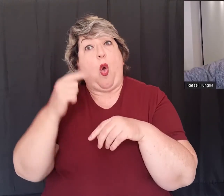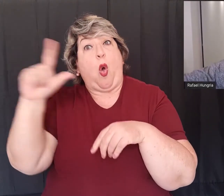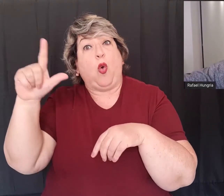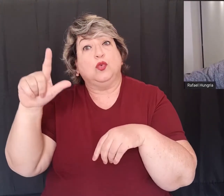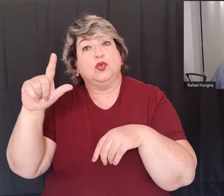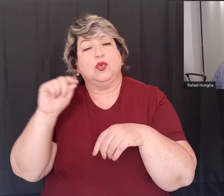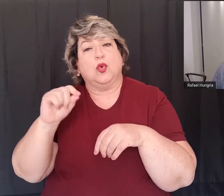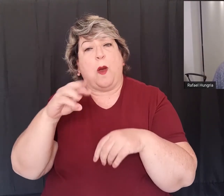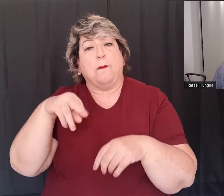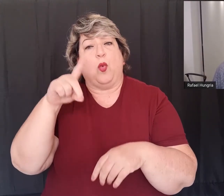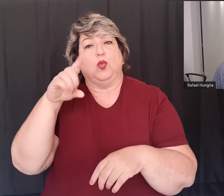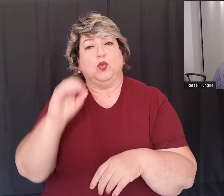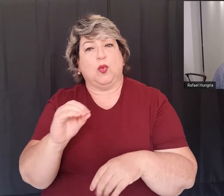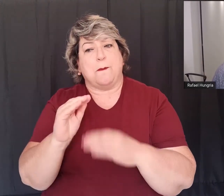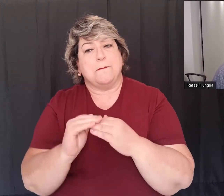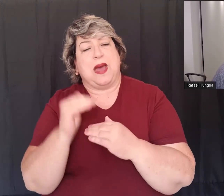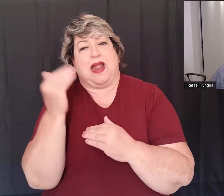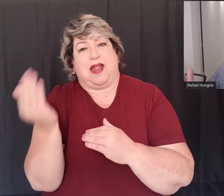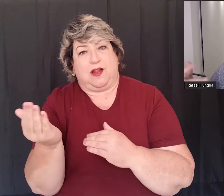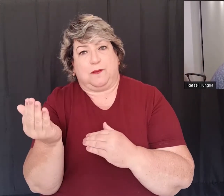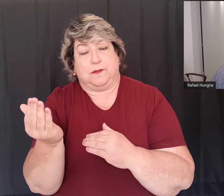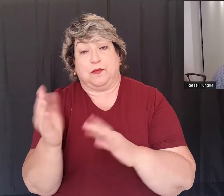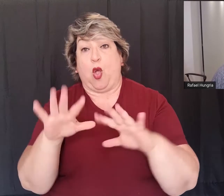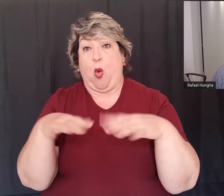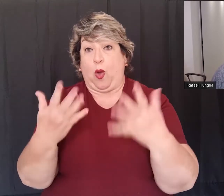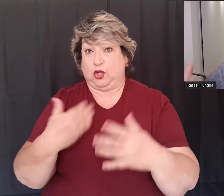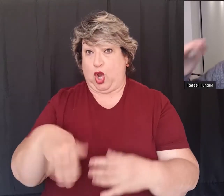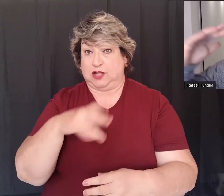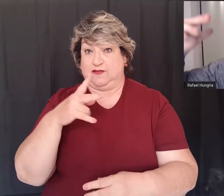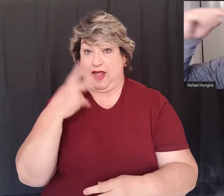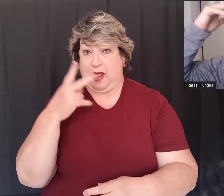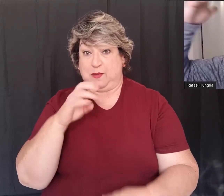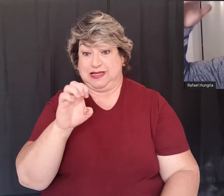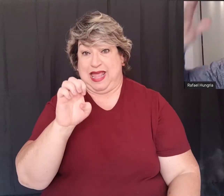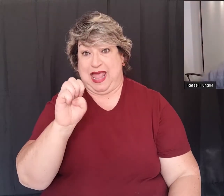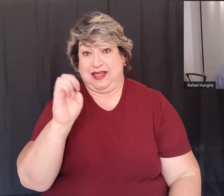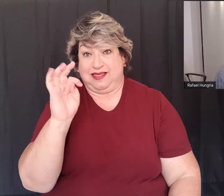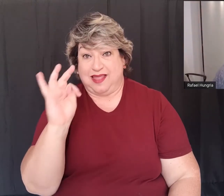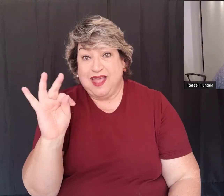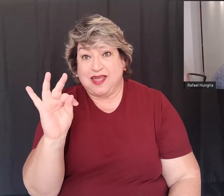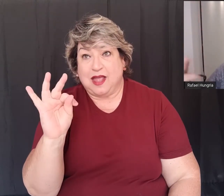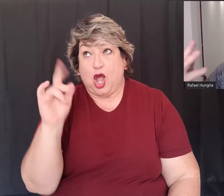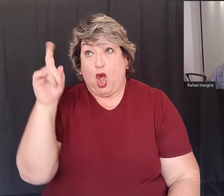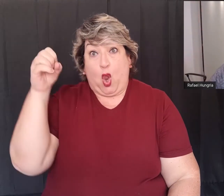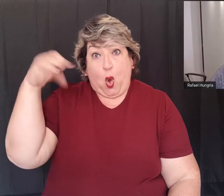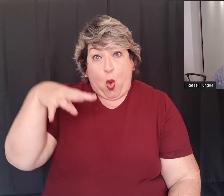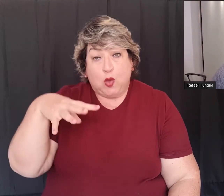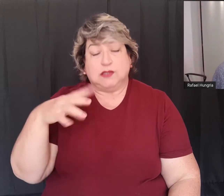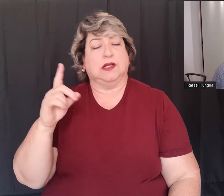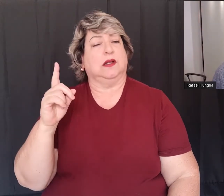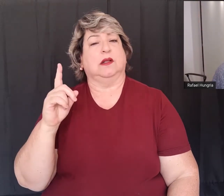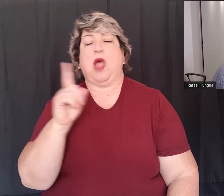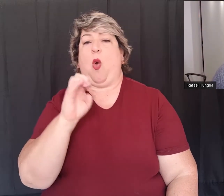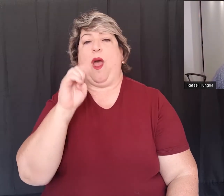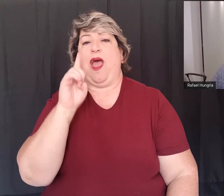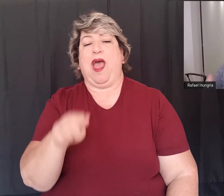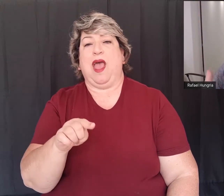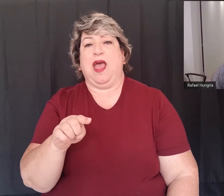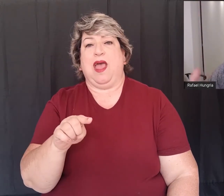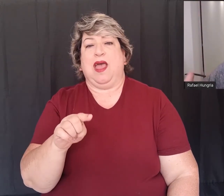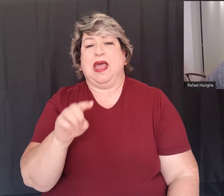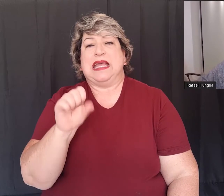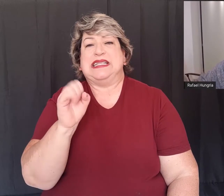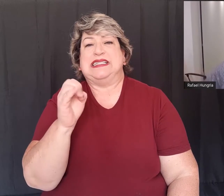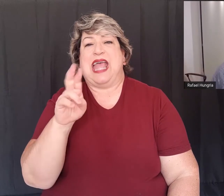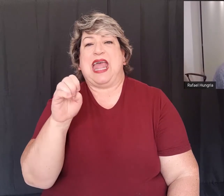mundo paralelo. Quando nós falamos dos seres dimensionais, dos extraterrestres, ou seja, os seres da luz mesmo, não estamos falando